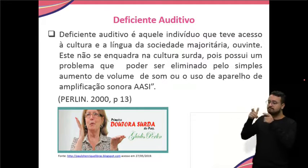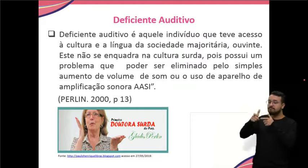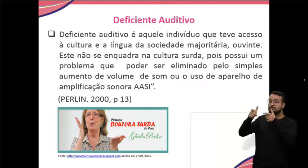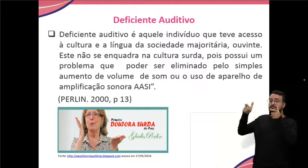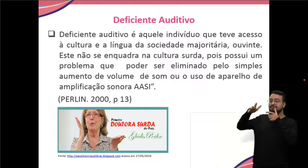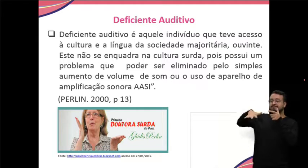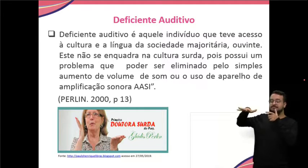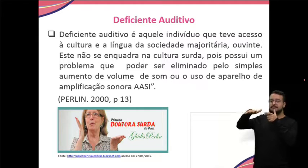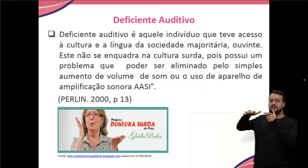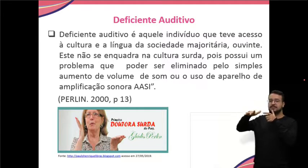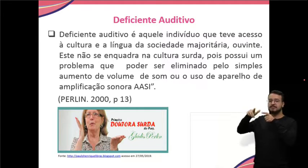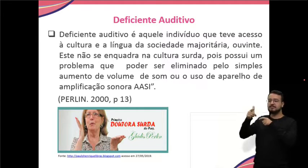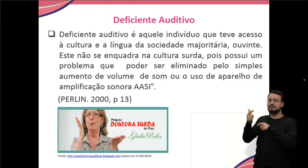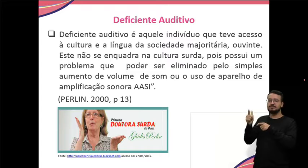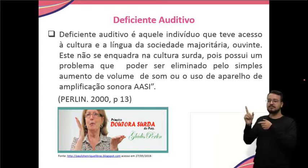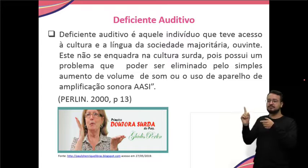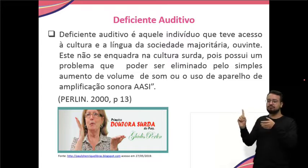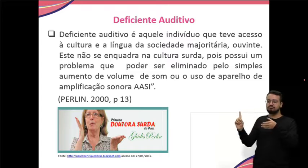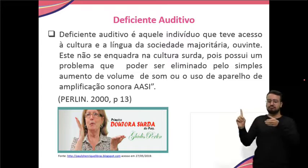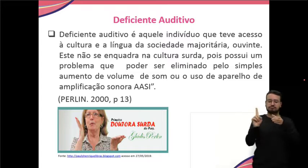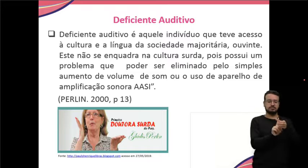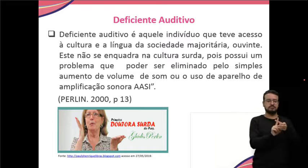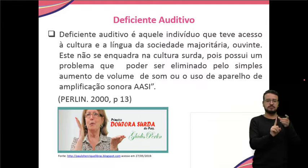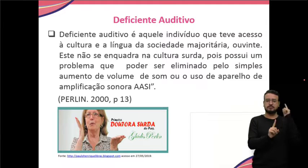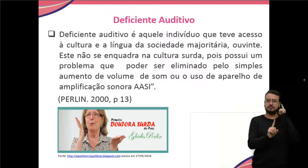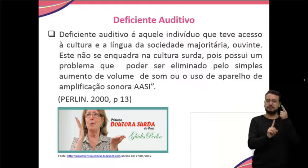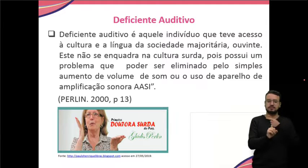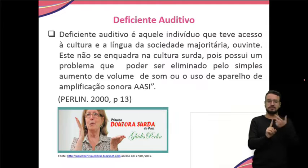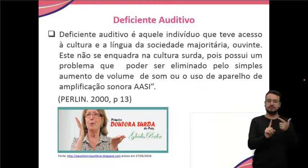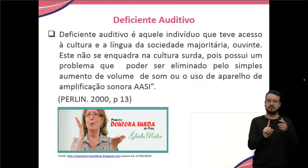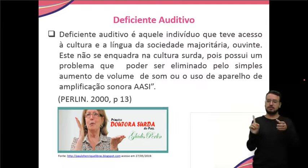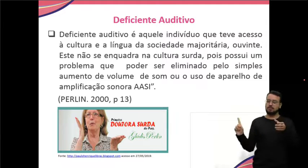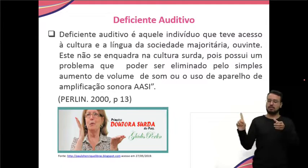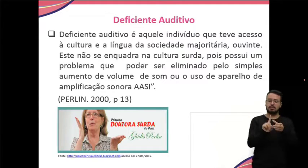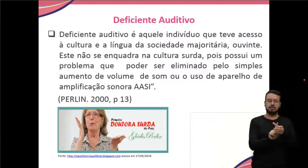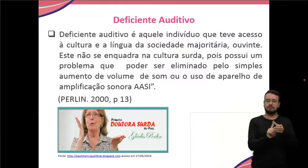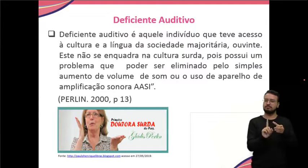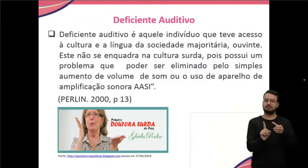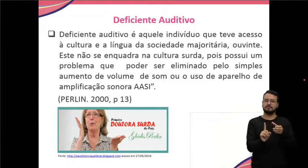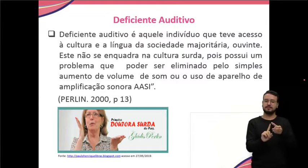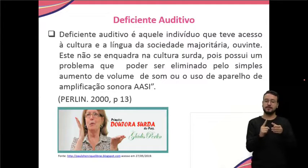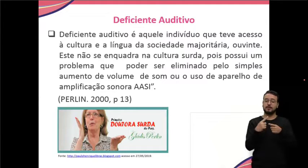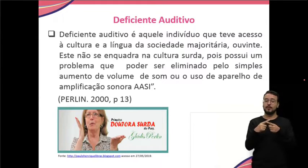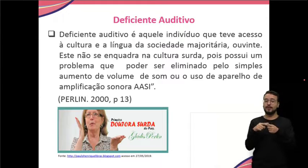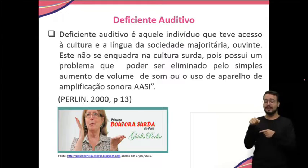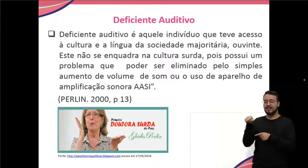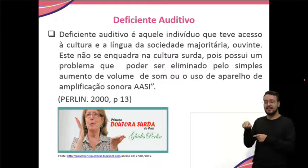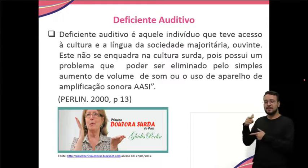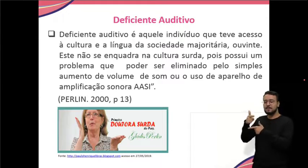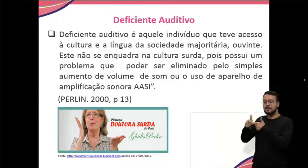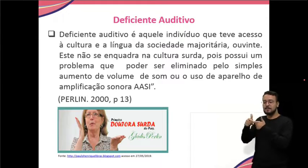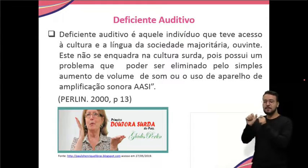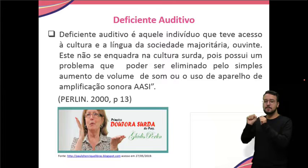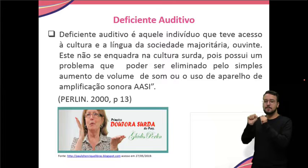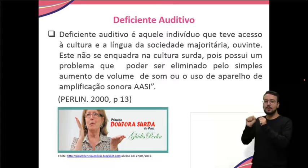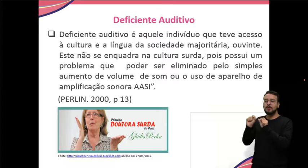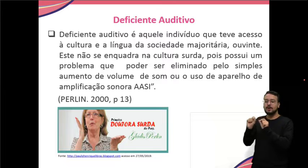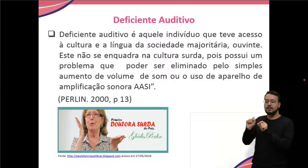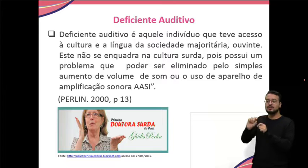se enquadra na cultura surda, pois possui um problema que pode ser eliminado pelo simples aumento de volume do som ou